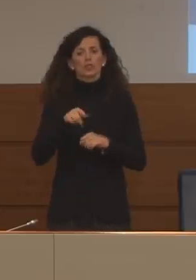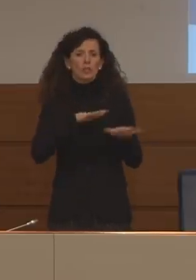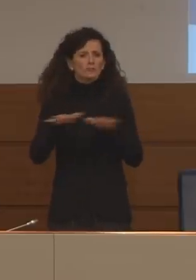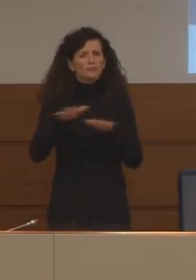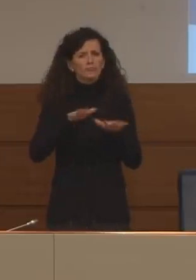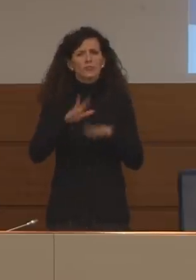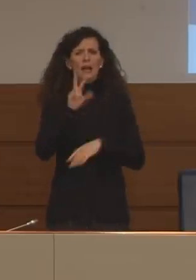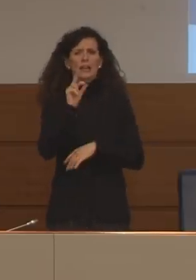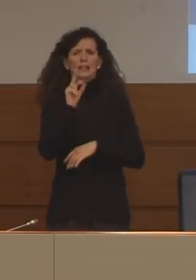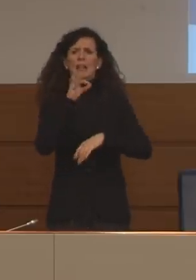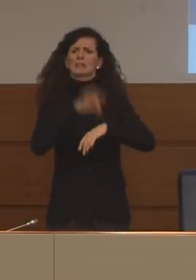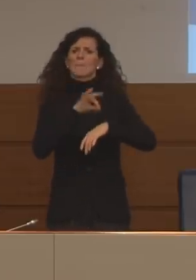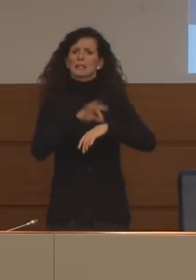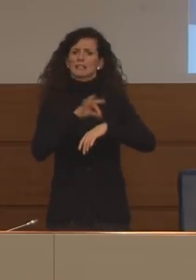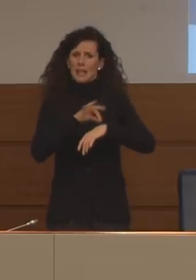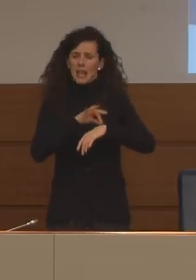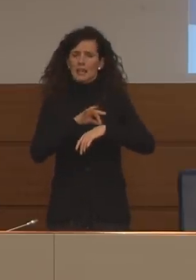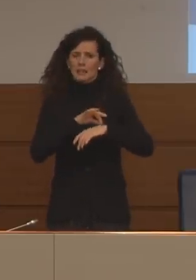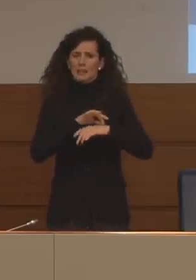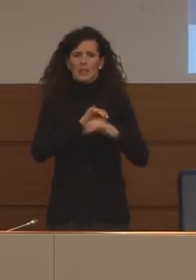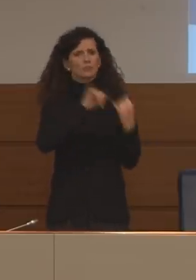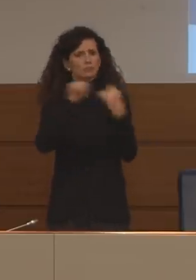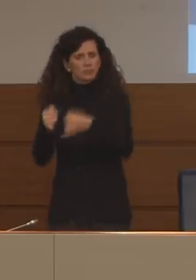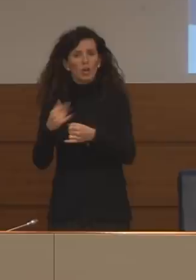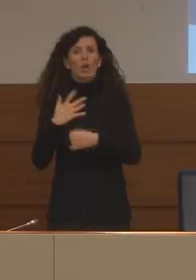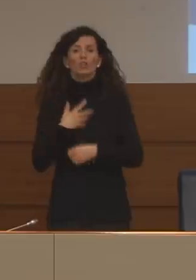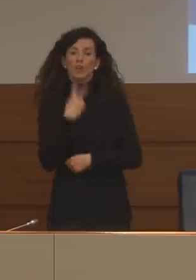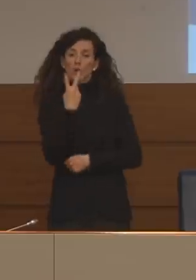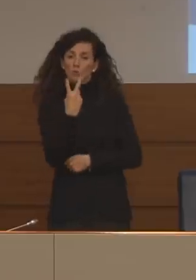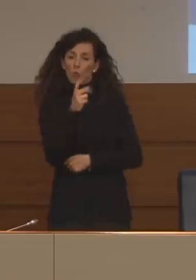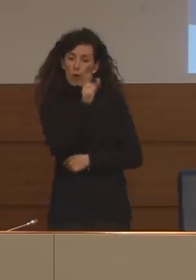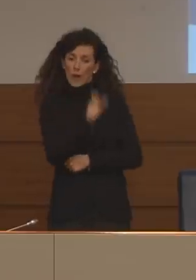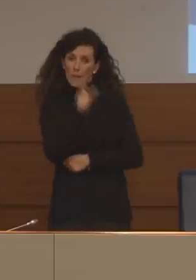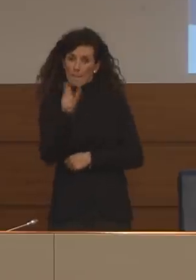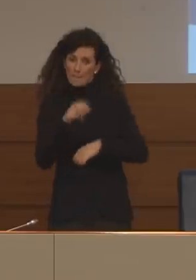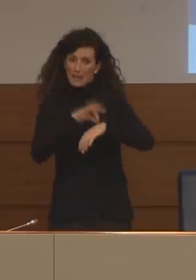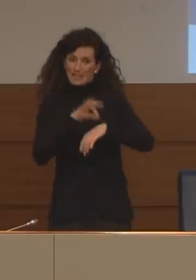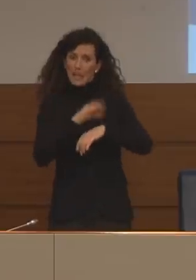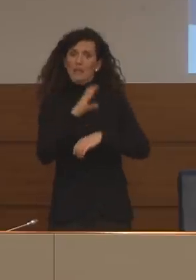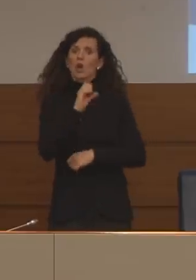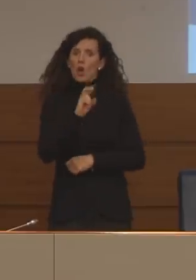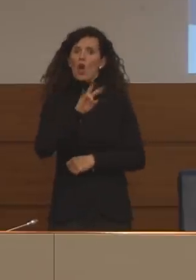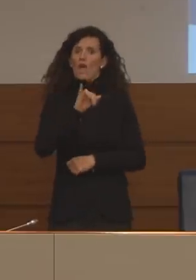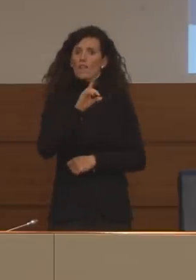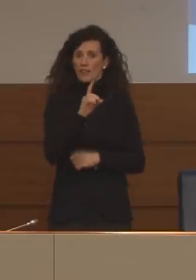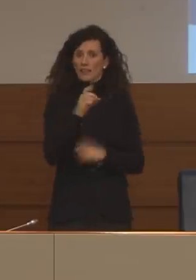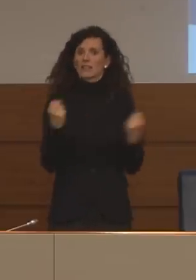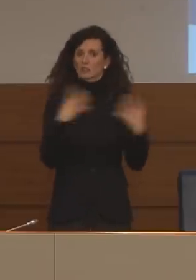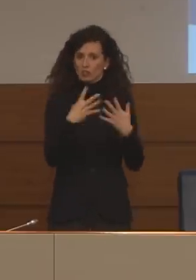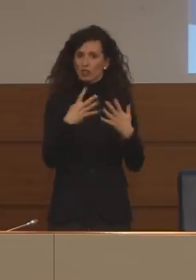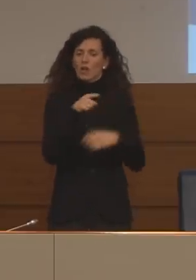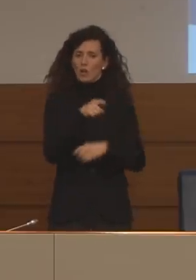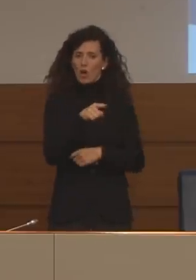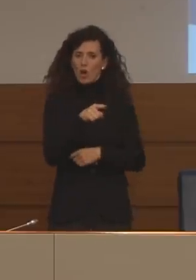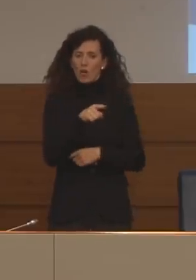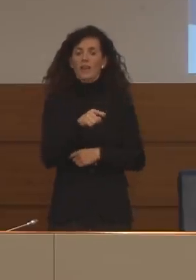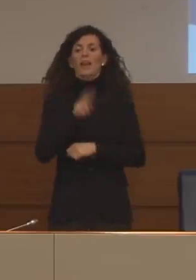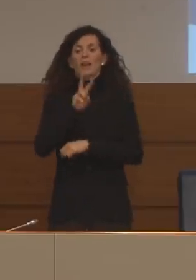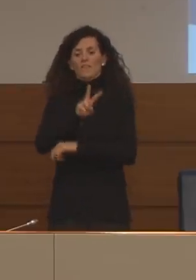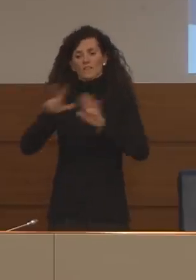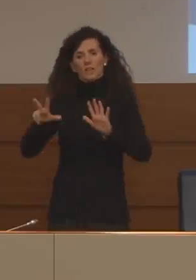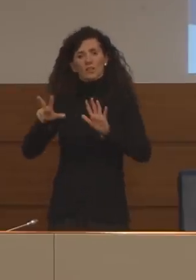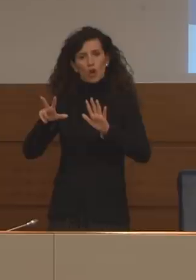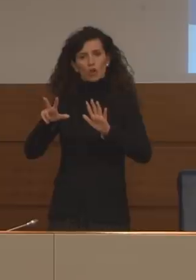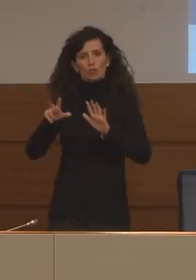di cui due pazienti affetti da co.ve.co vid 19 e 28 pazienti